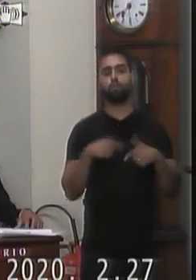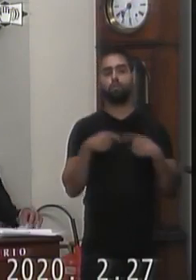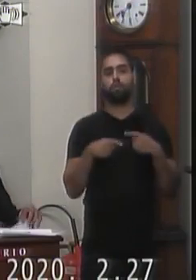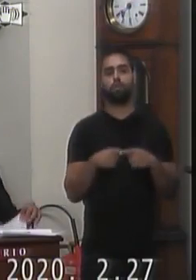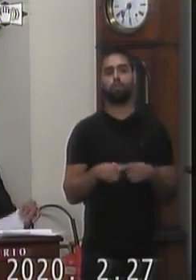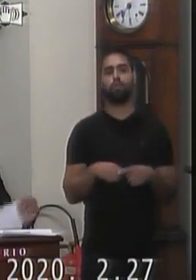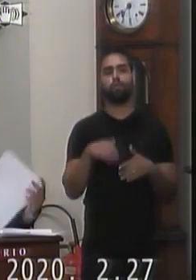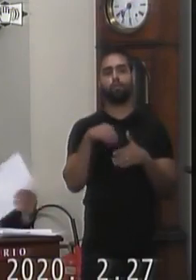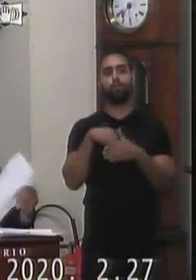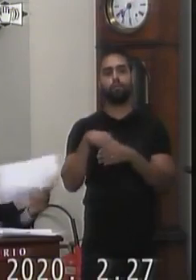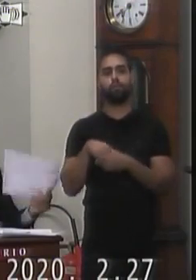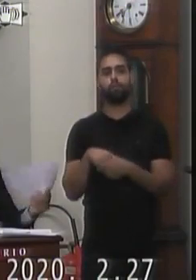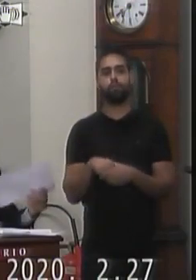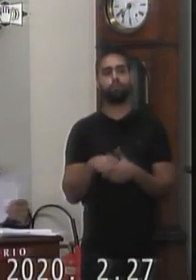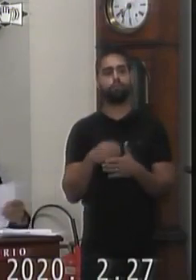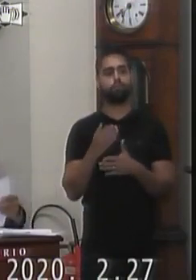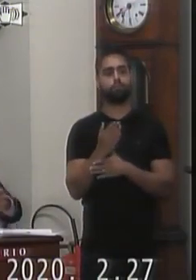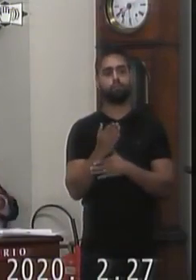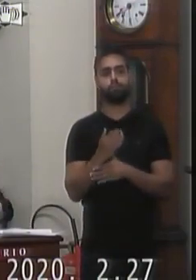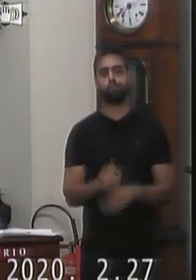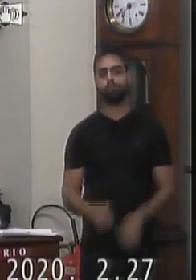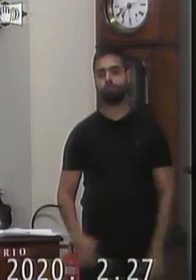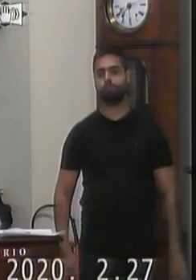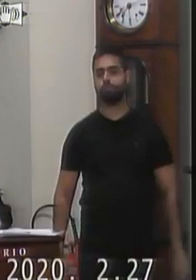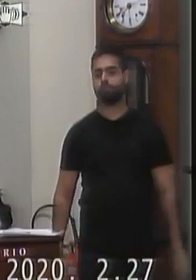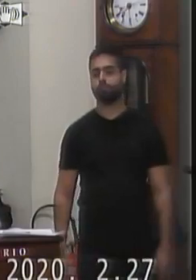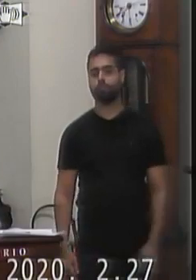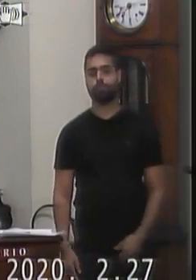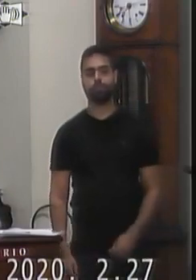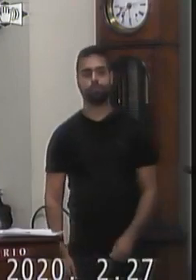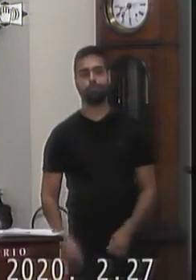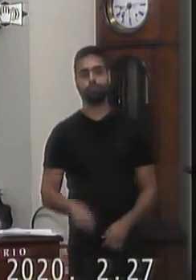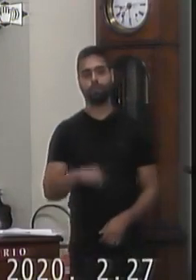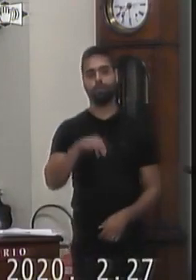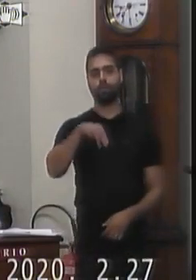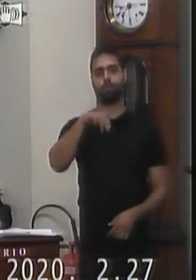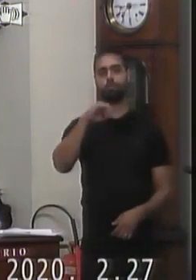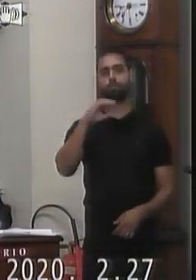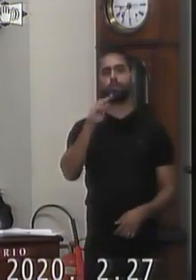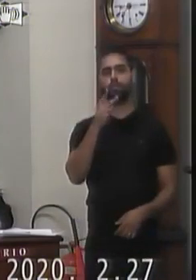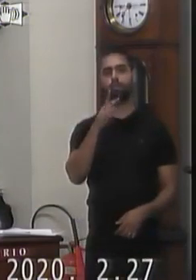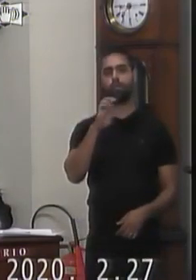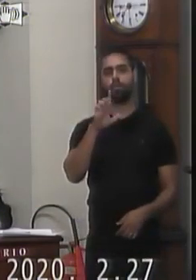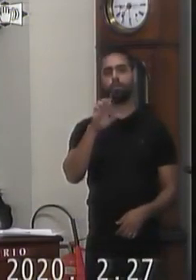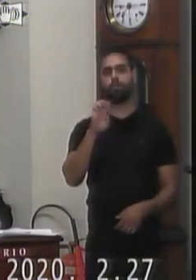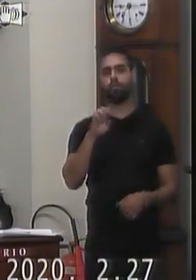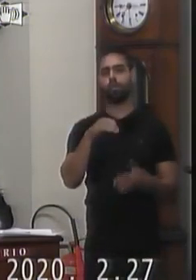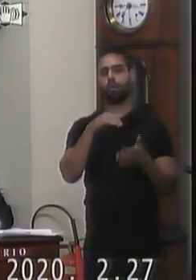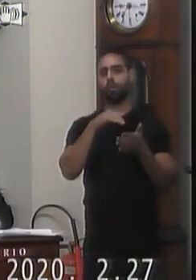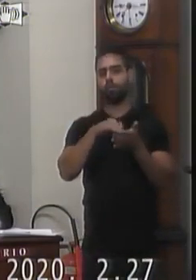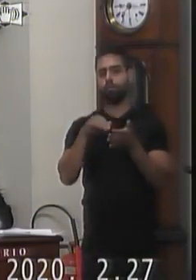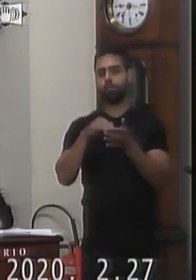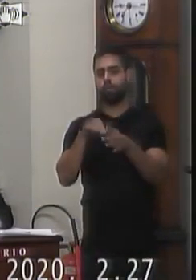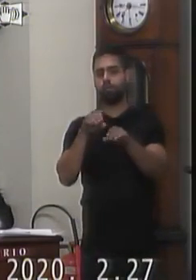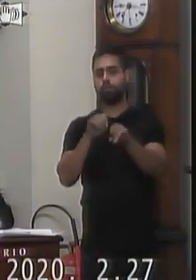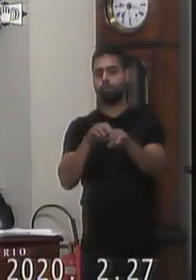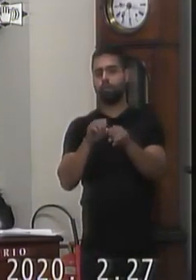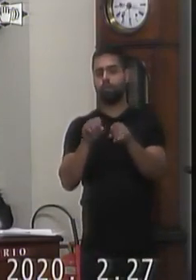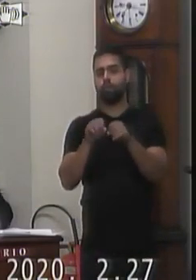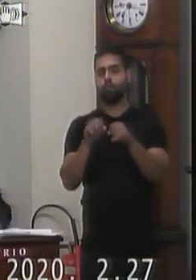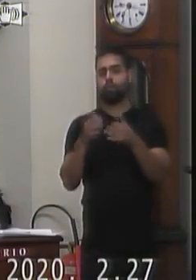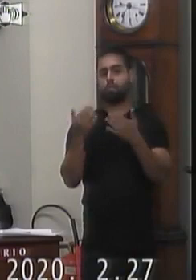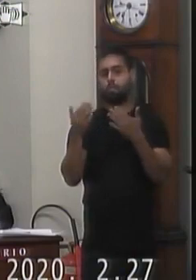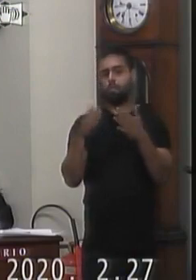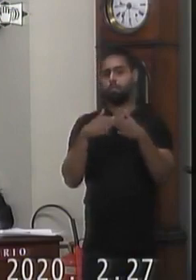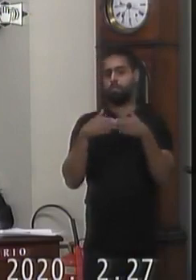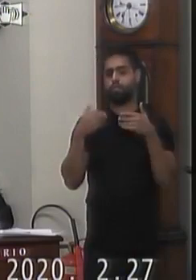em votação, aprovado. Vereadora Michele fez o requerimento 40, a secretária de Educação, solicitando